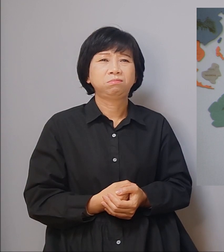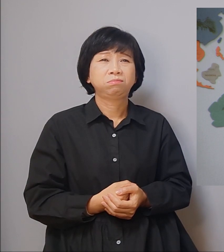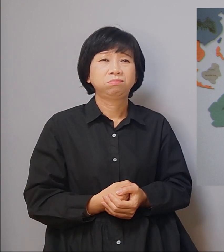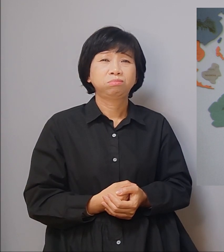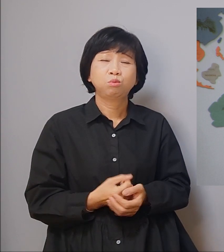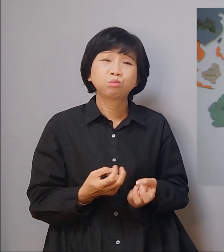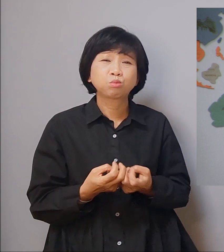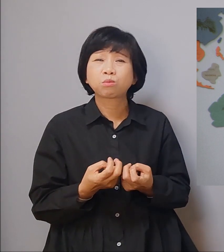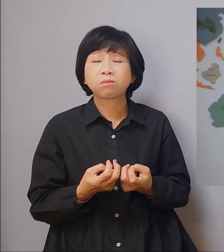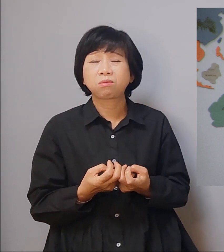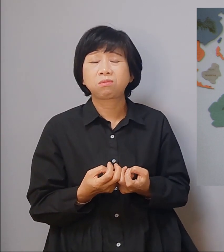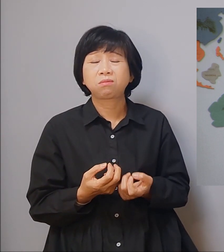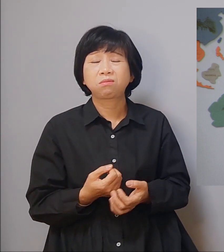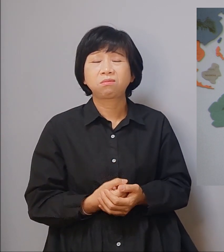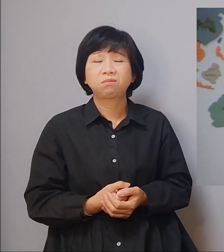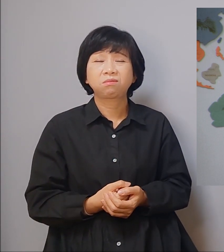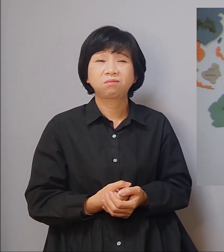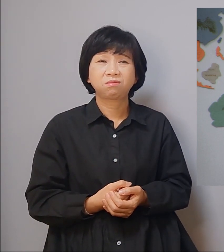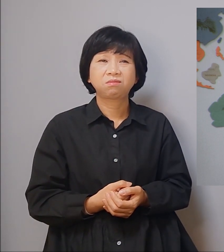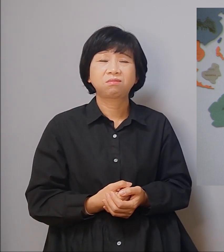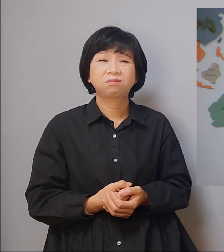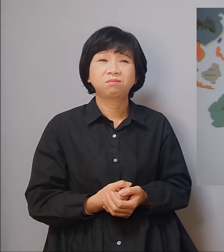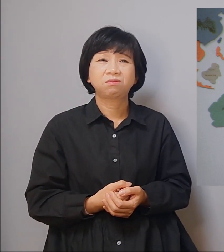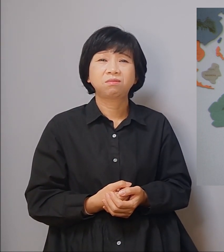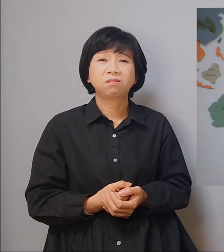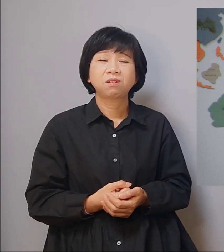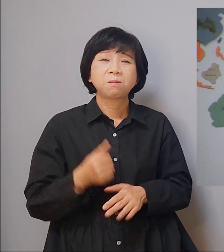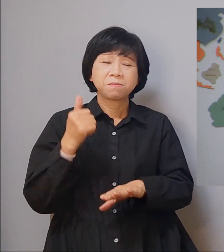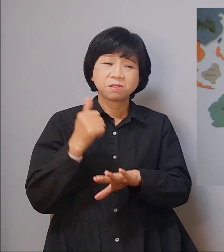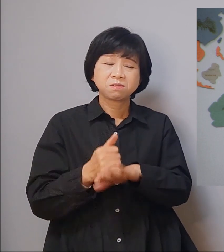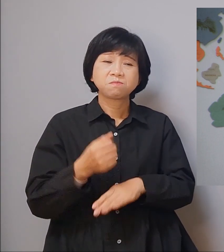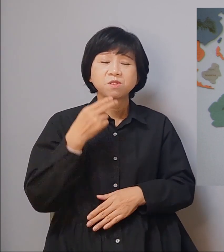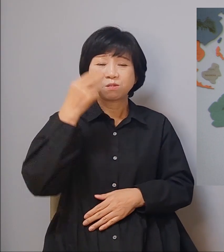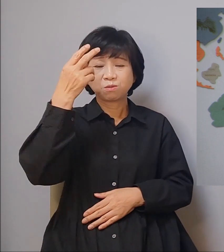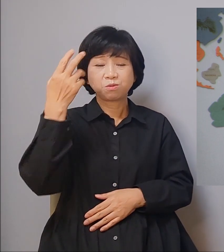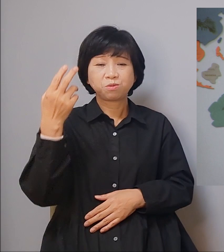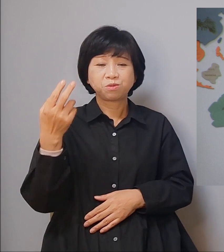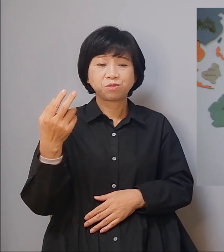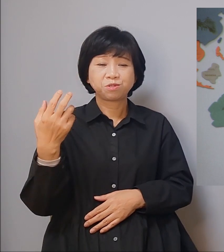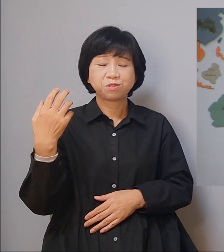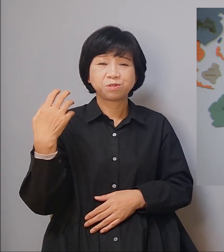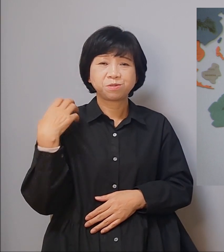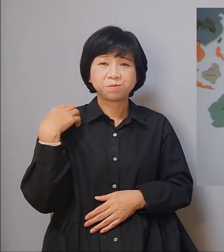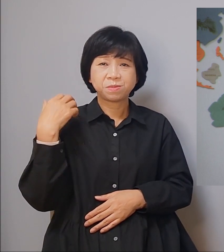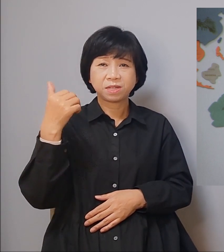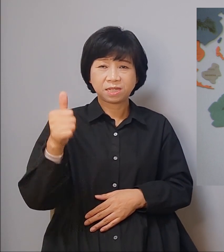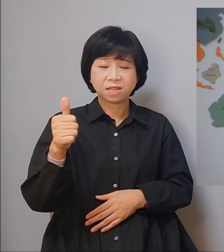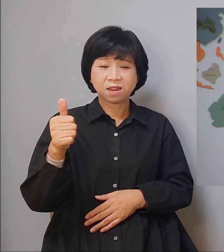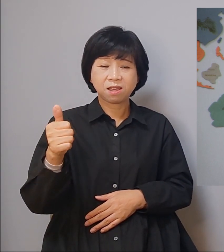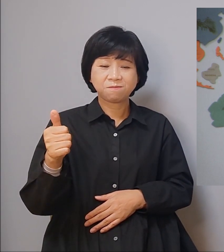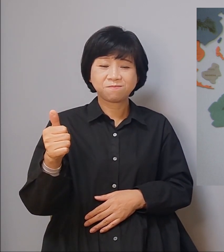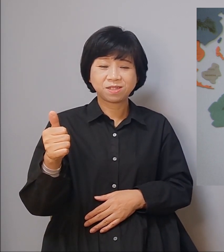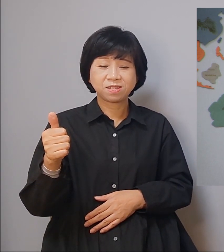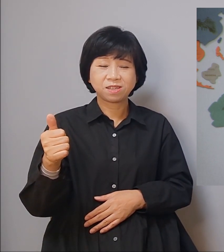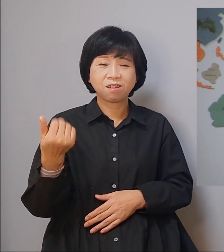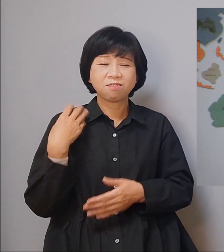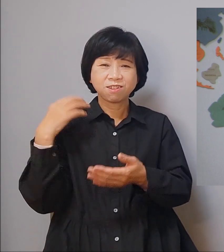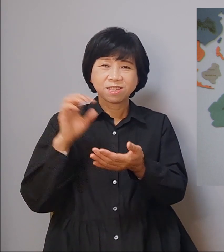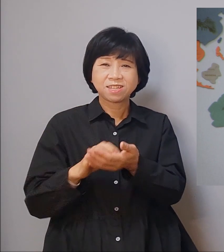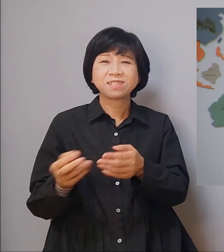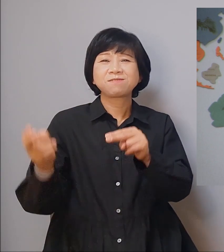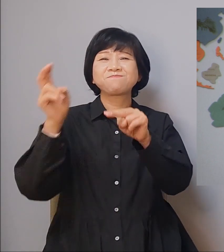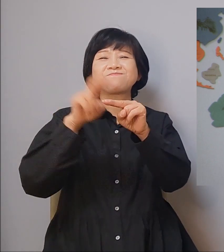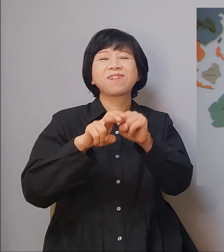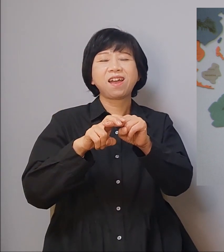탈출구가 보이긴 했습니다. 마침내 술 맡은 관원장이 복직을 하게 됐으니 더군다나 대애굽의